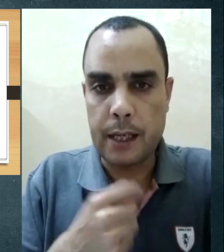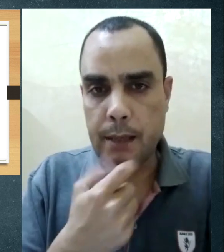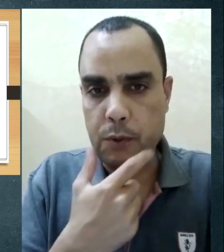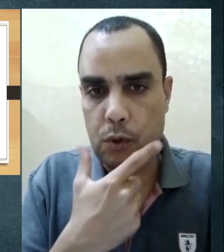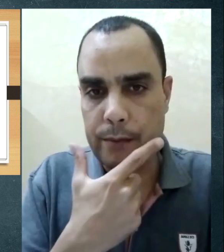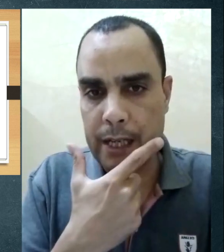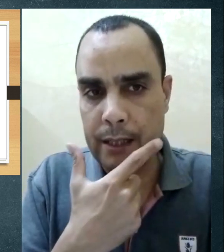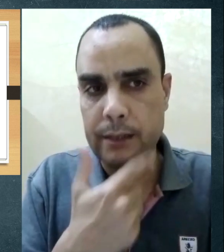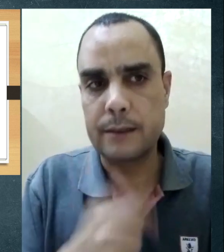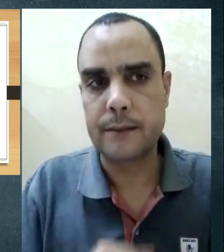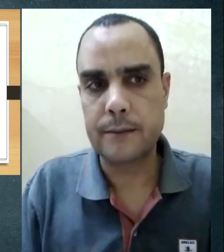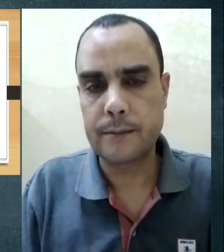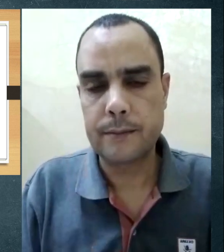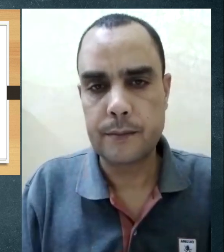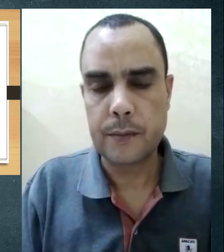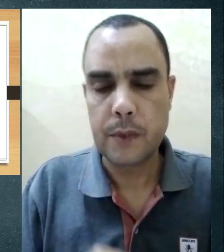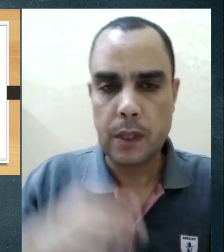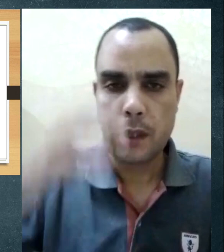حين تبسمان